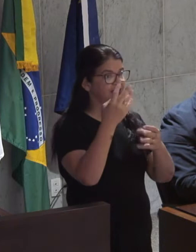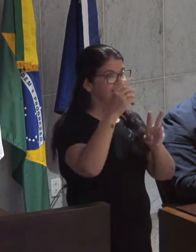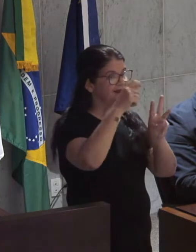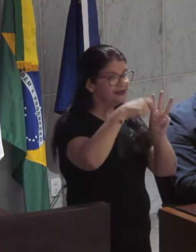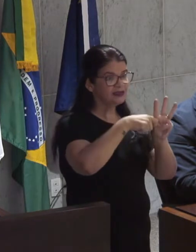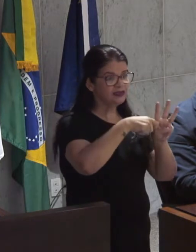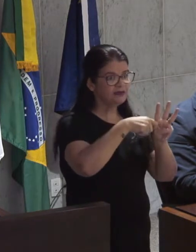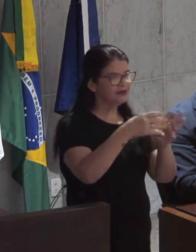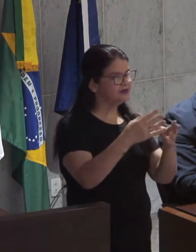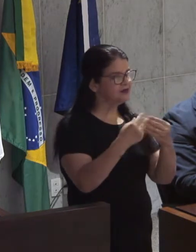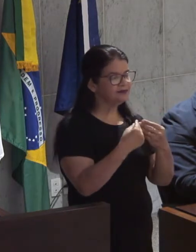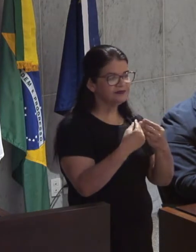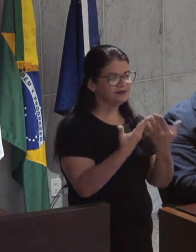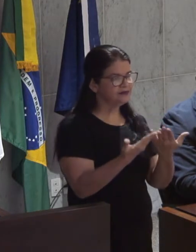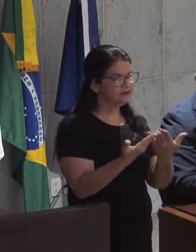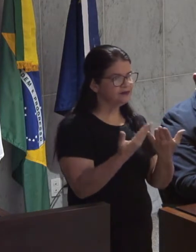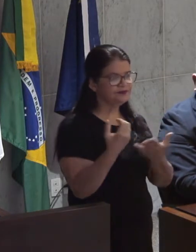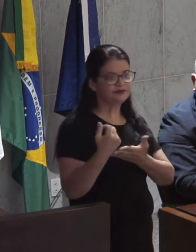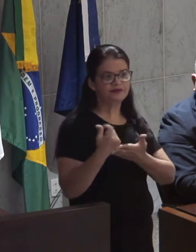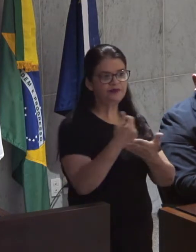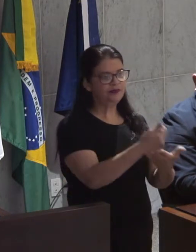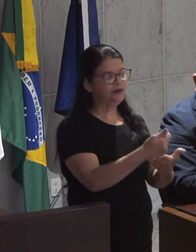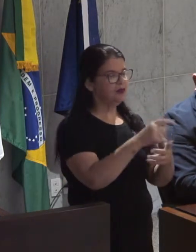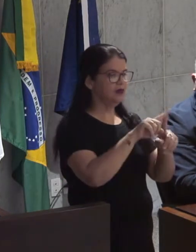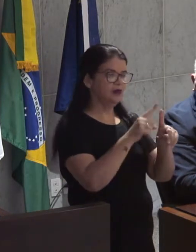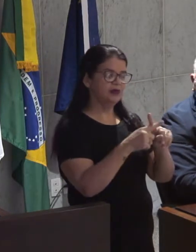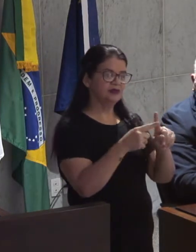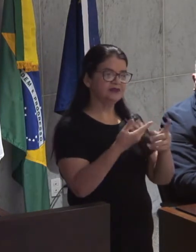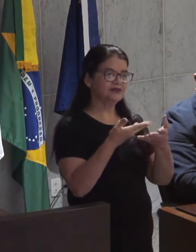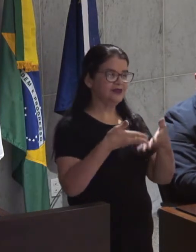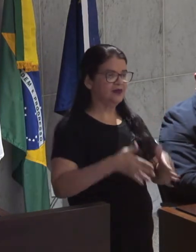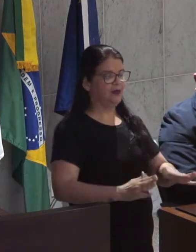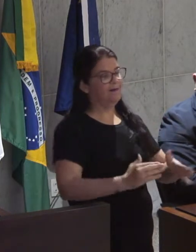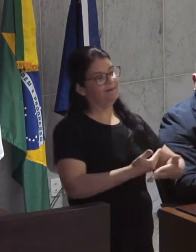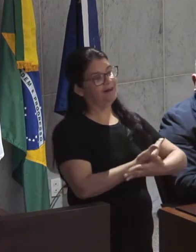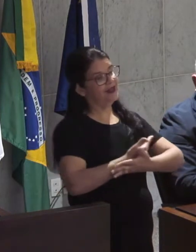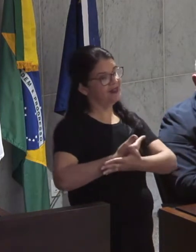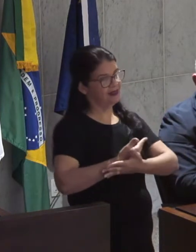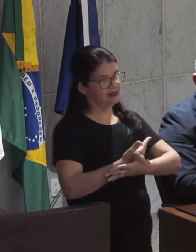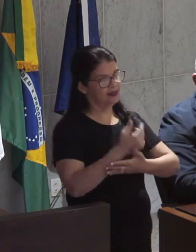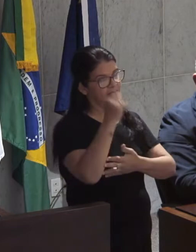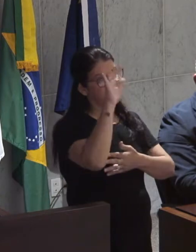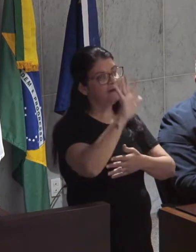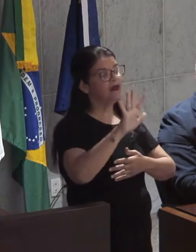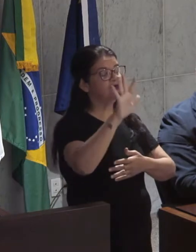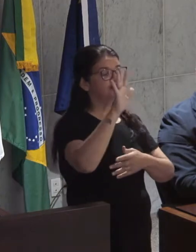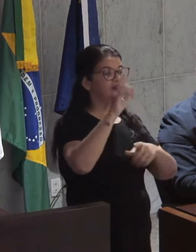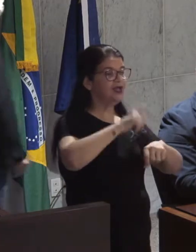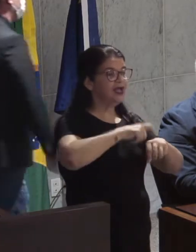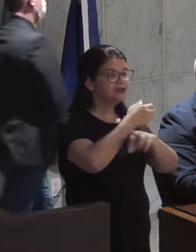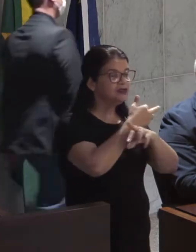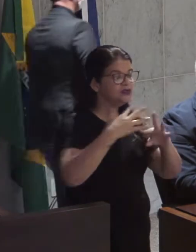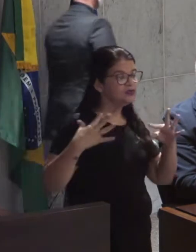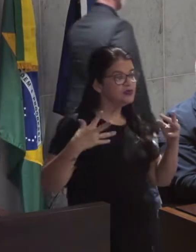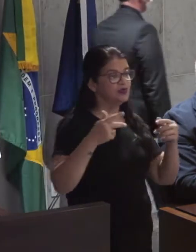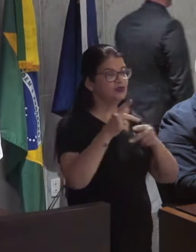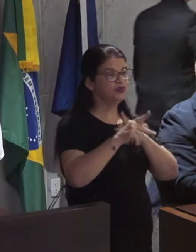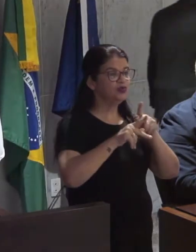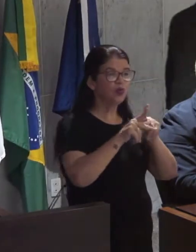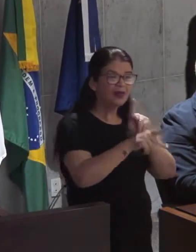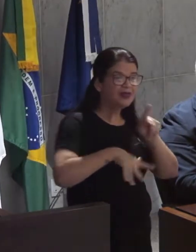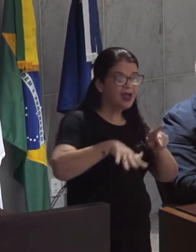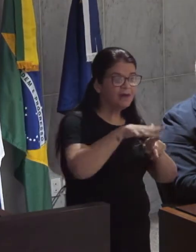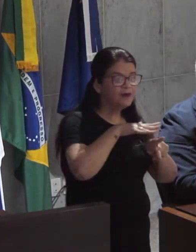3 meses sem receber um auxílio maternidade. Então, imagine só a situação de toda a população que